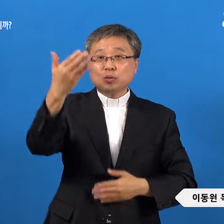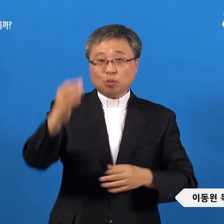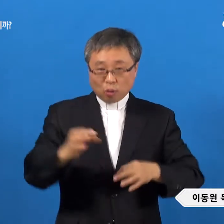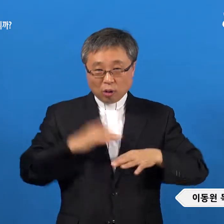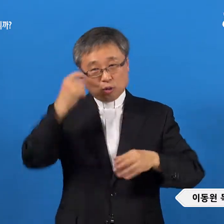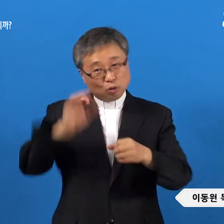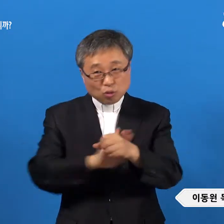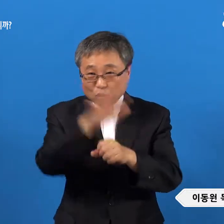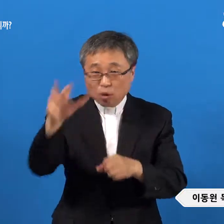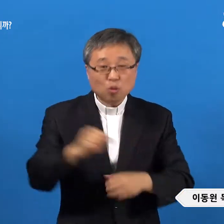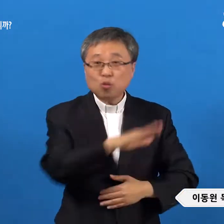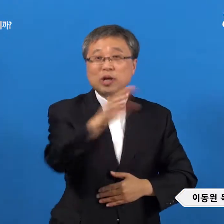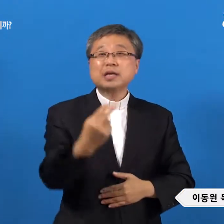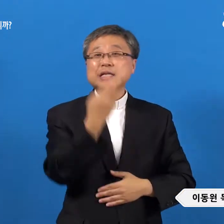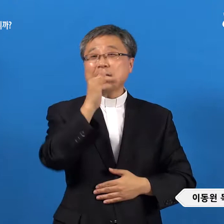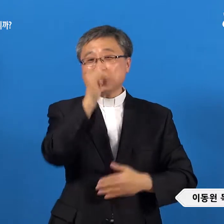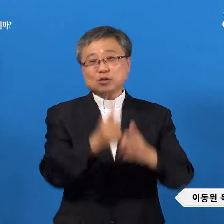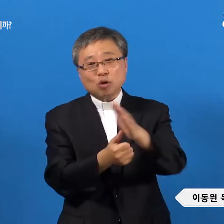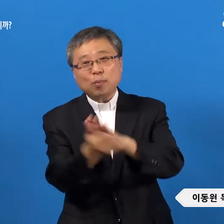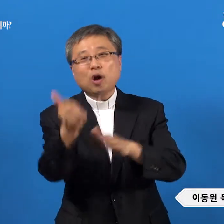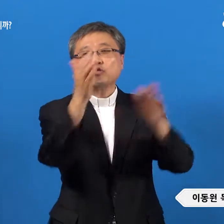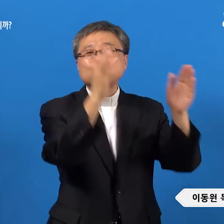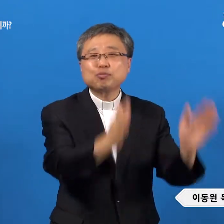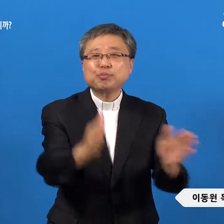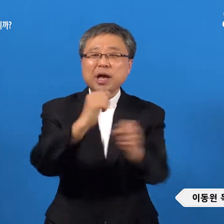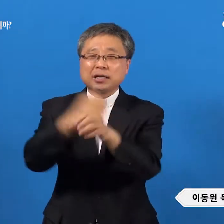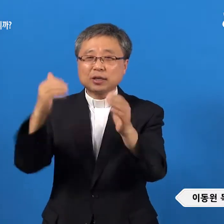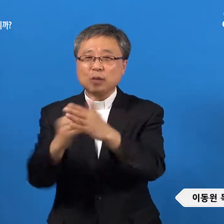우리를 위해서 살아있는 소망을 준비하셨다고, 부활의 소망을.